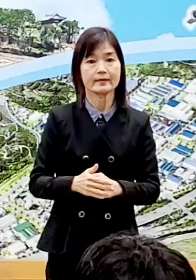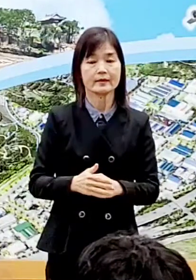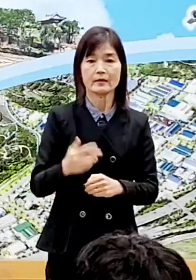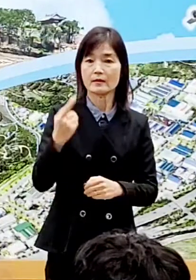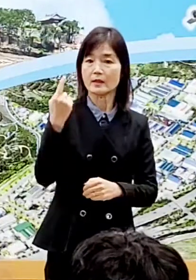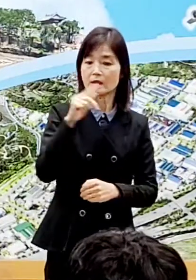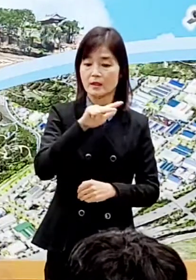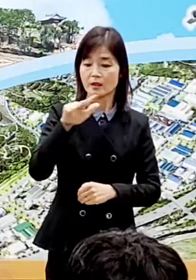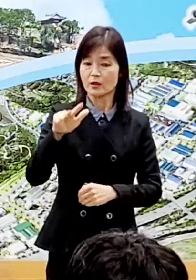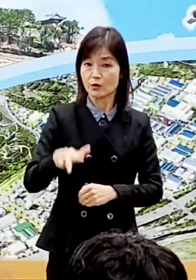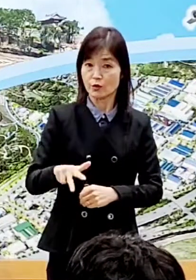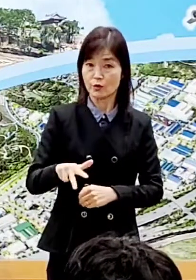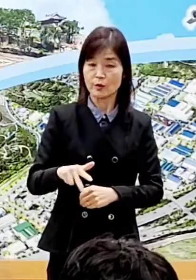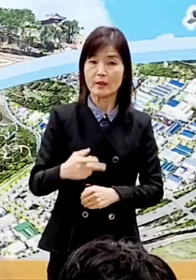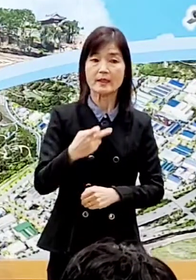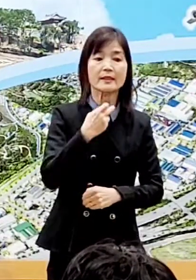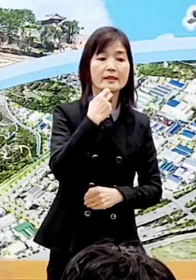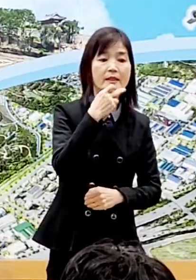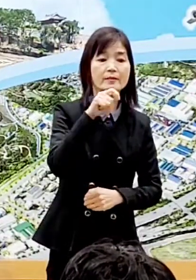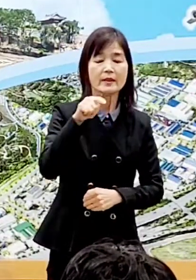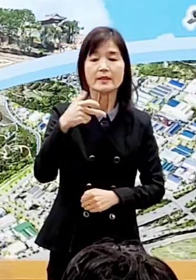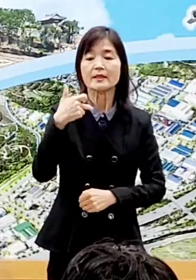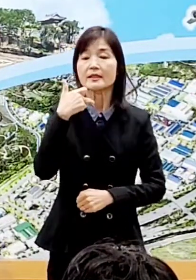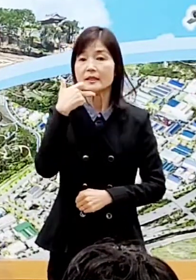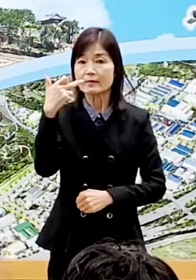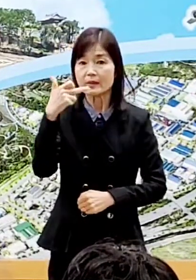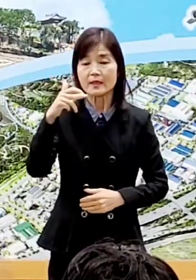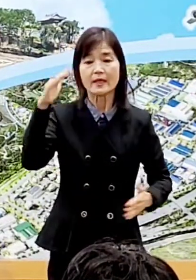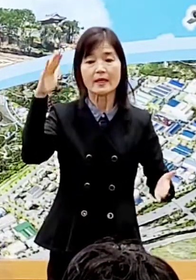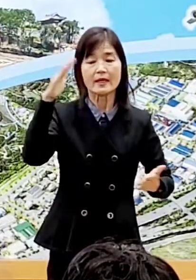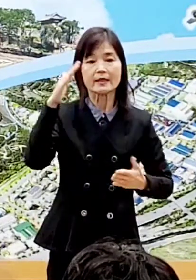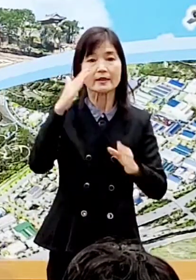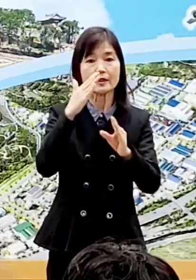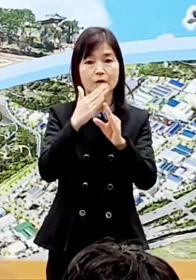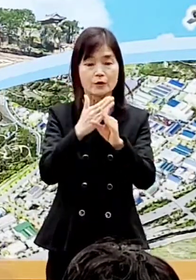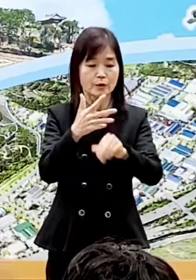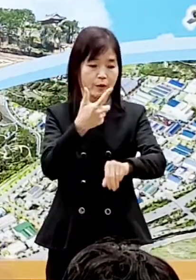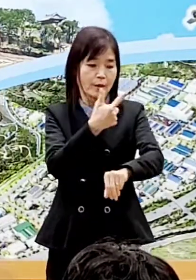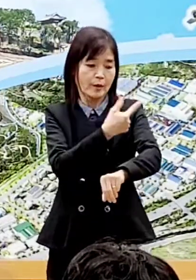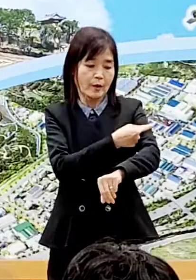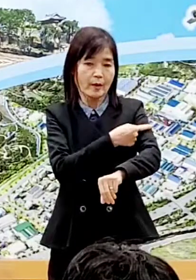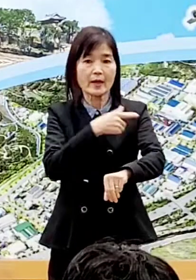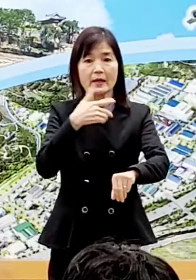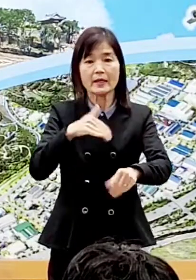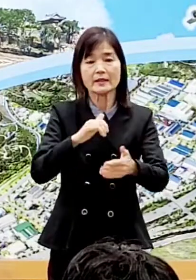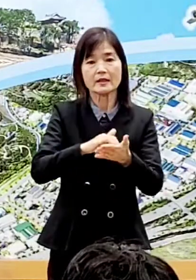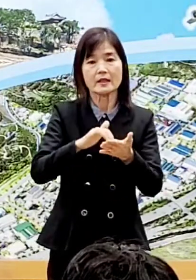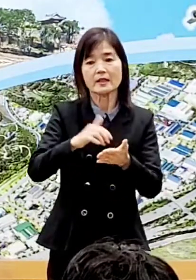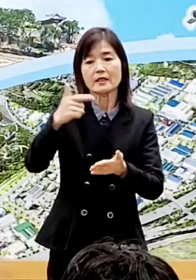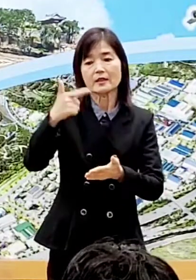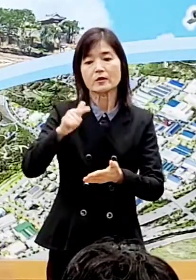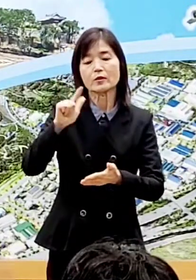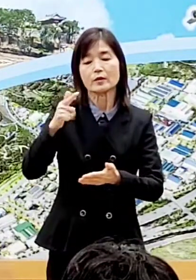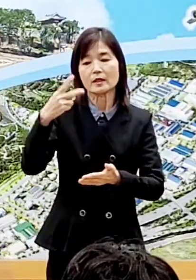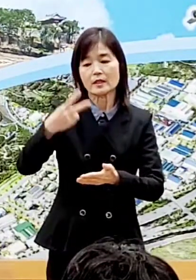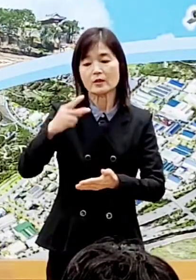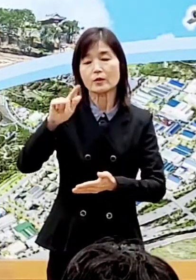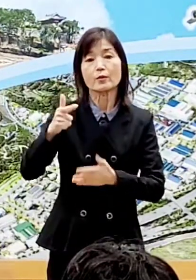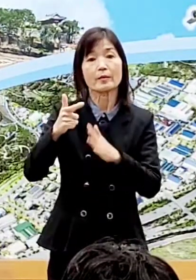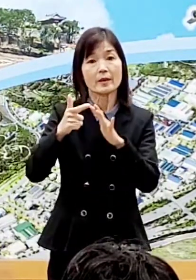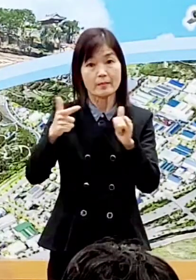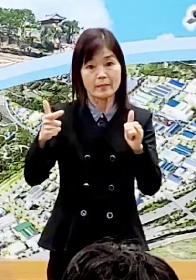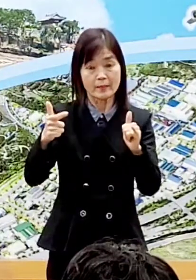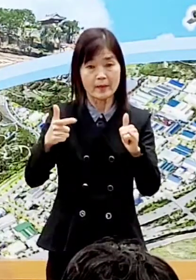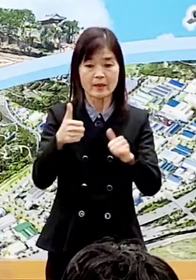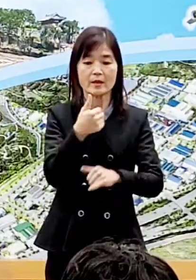시는 어제 12에서 17세 청소년 중 미접종자 2,605명을 대상으로 화이자